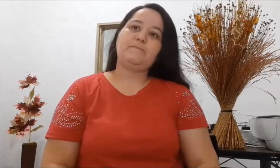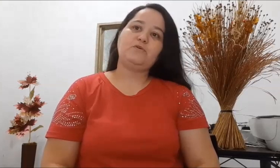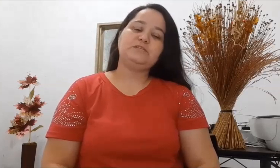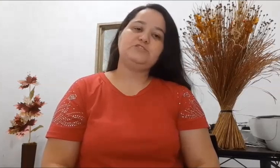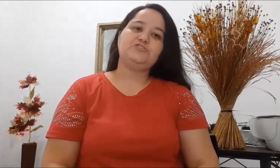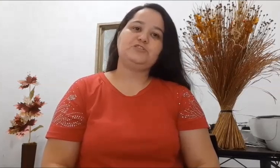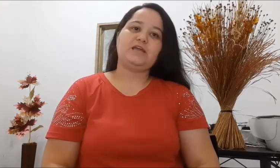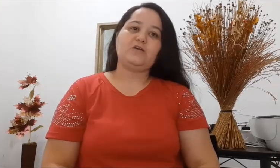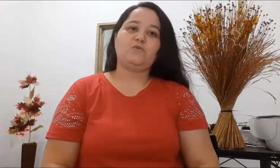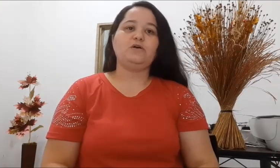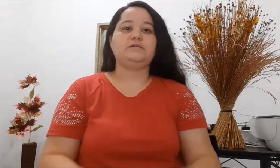Depois a gente tem a cor